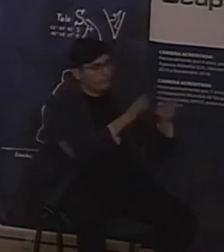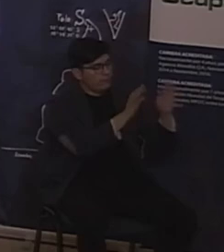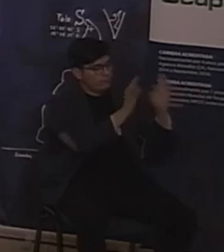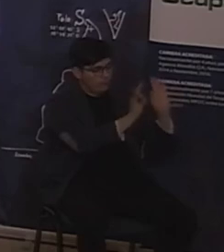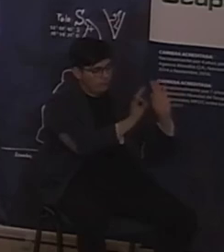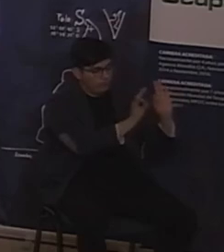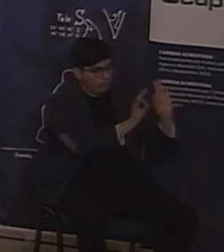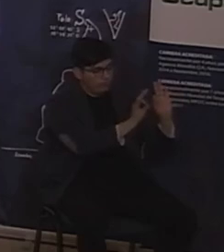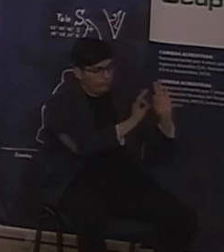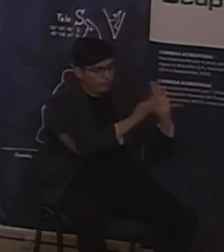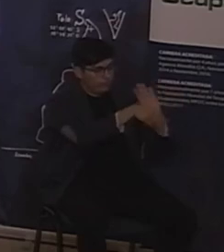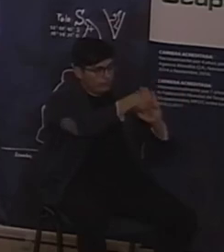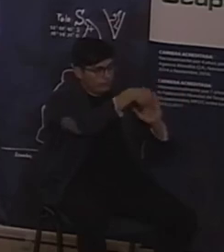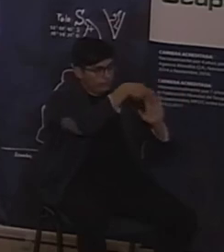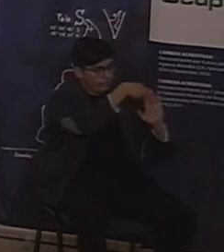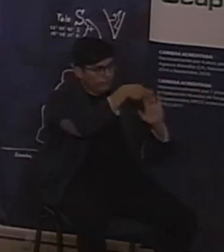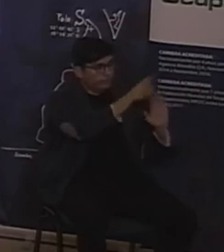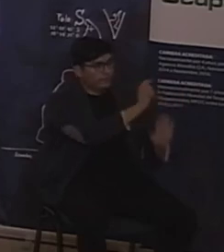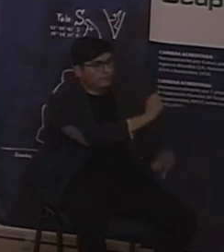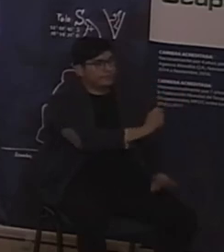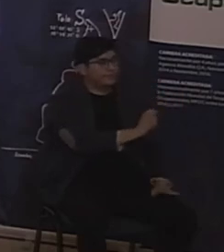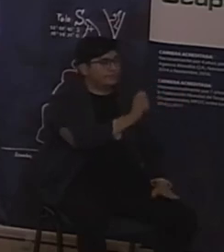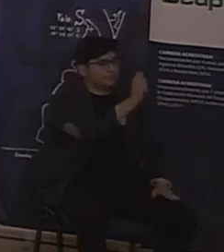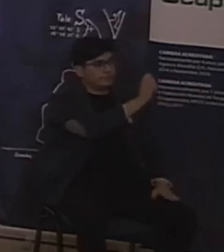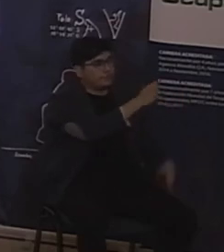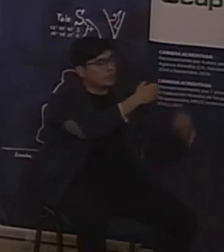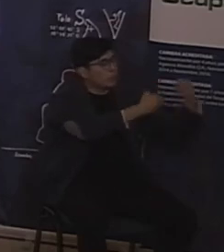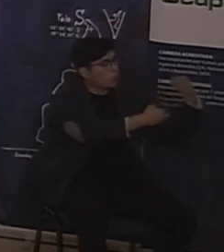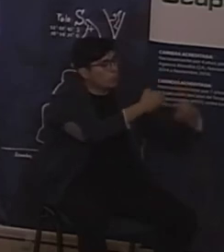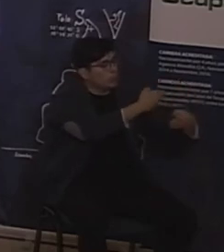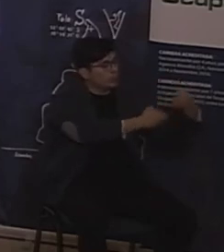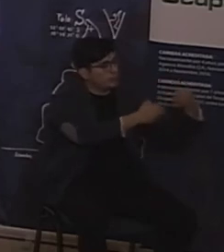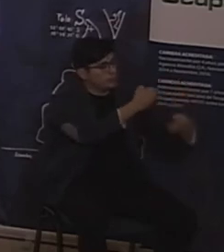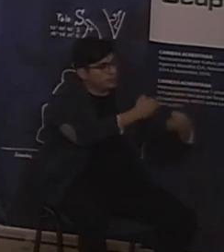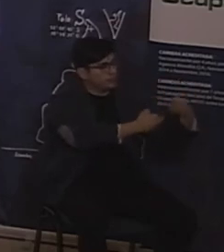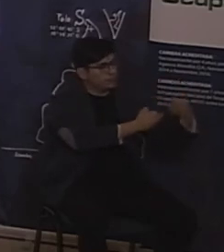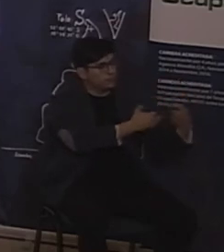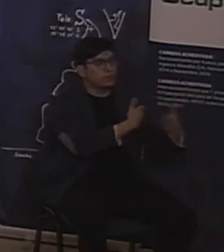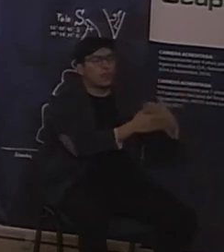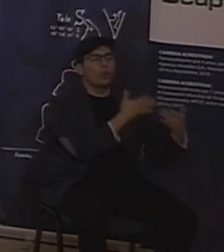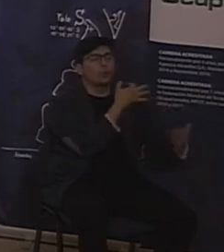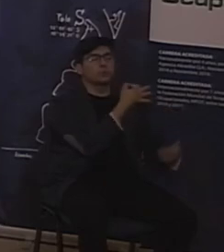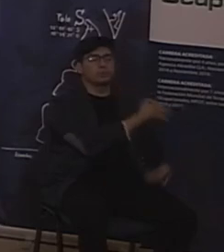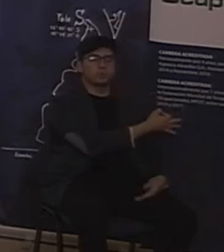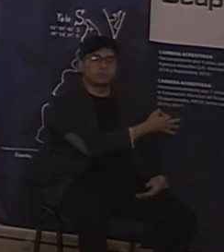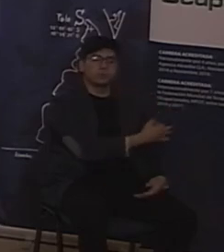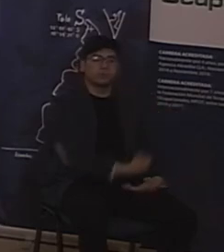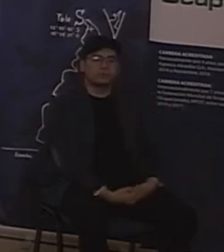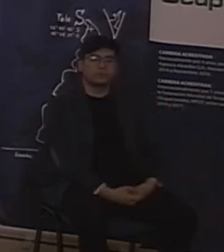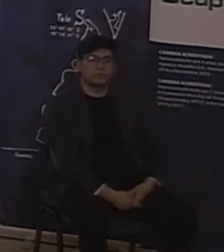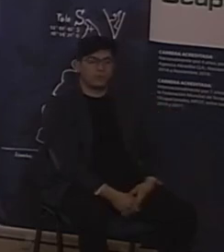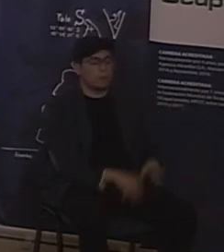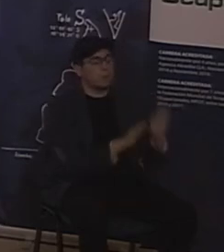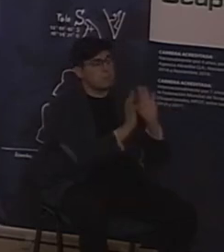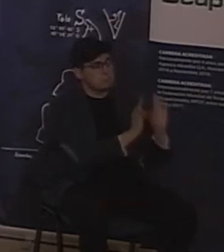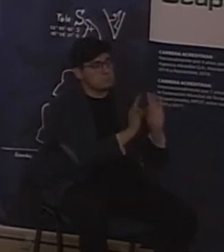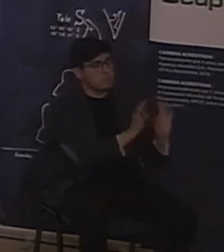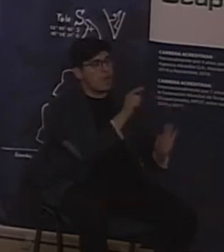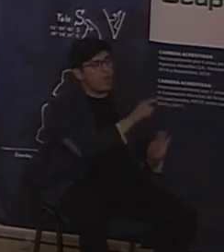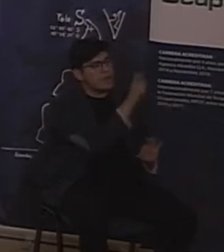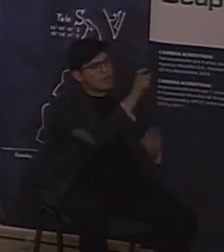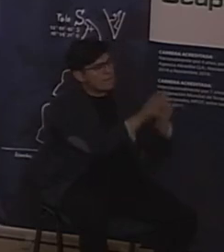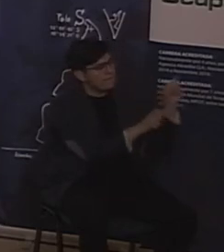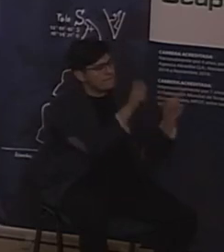teórico jurídico donde nos dice efectivamente estas personas están